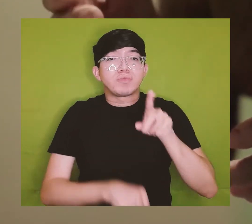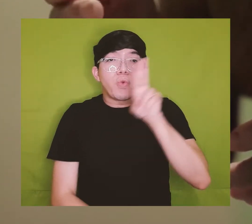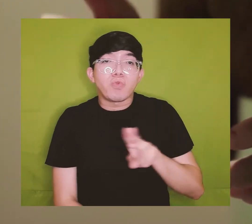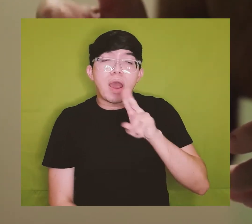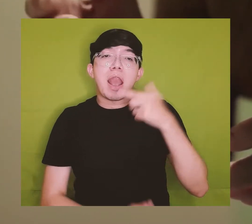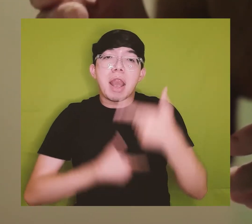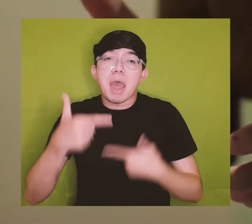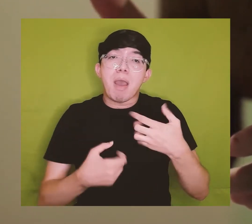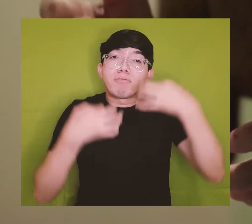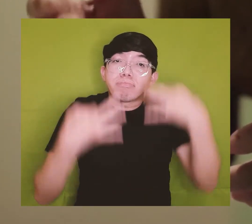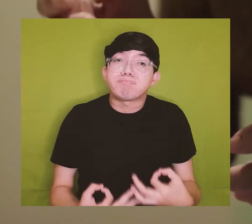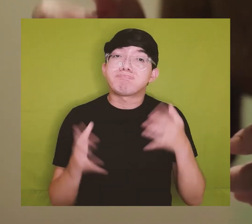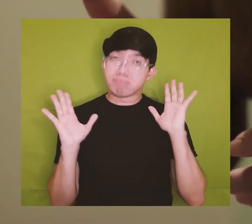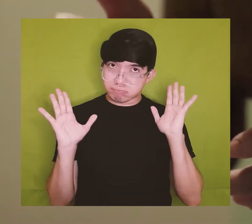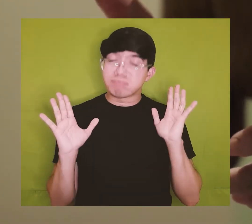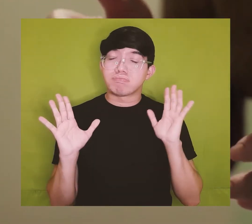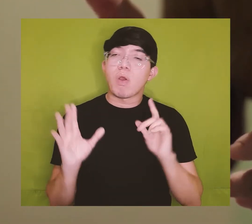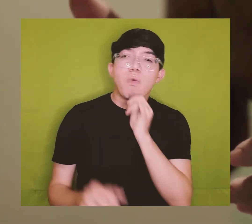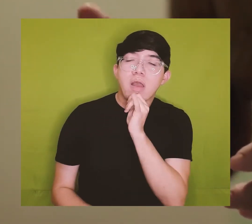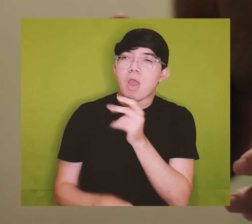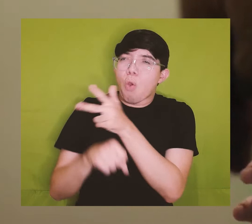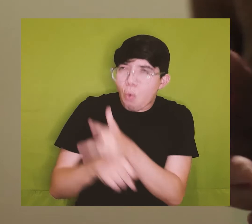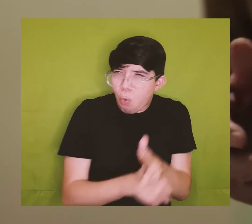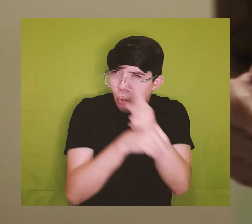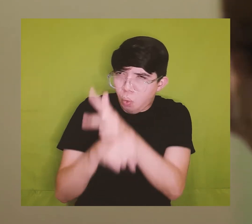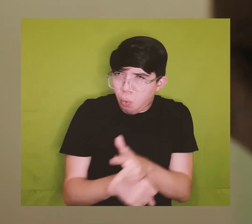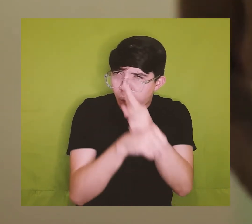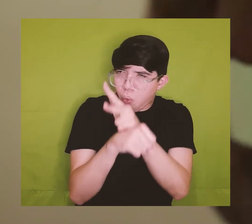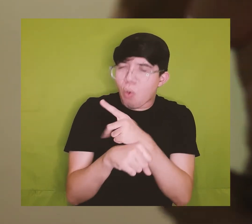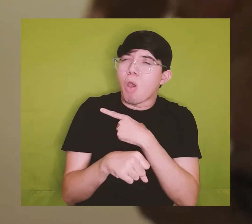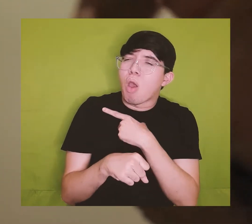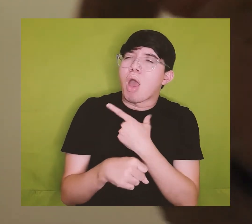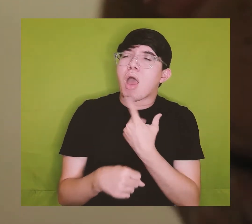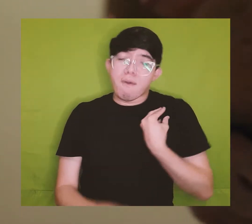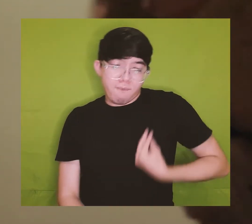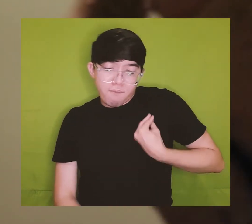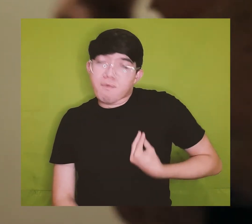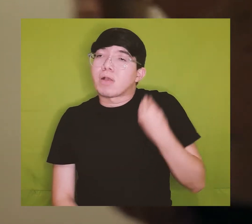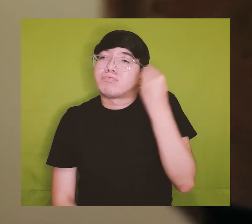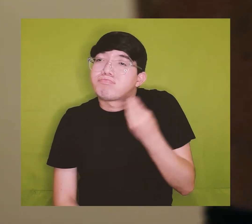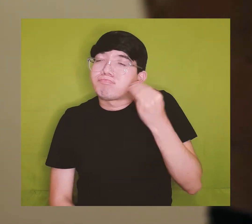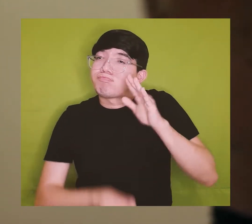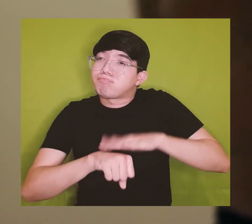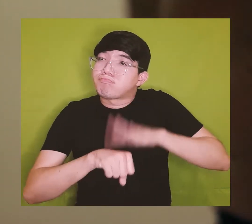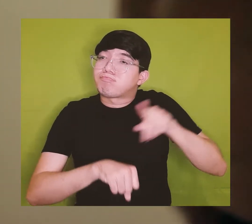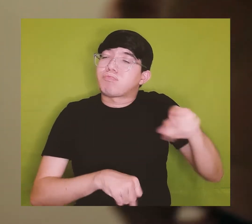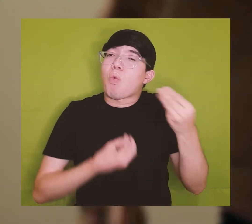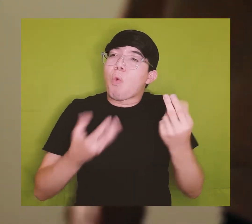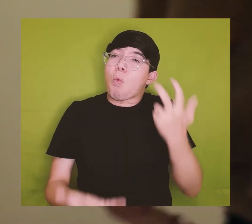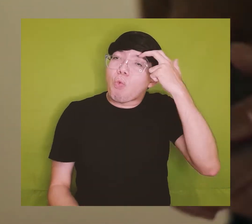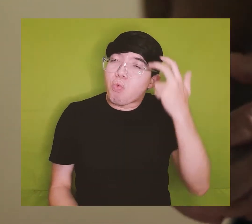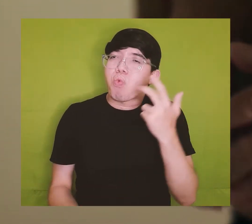honesta, né? Sim, sim. De poder pegar e realmente registrar as suas vivências e as suas expressões